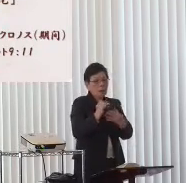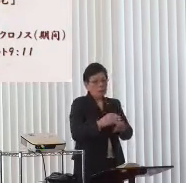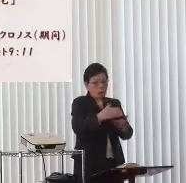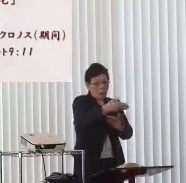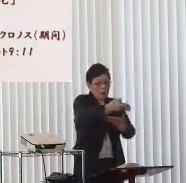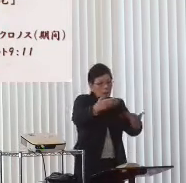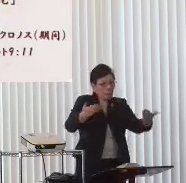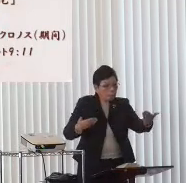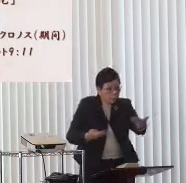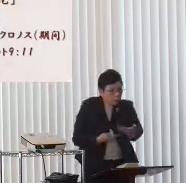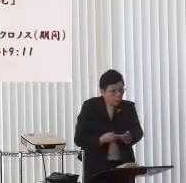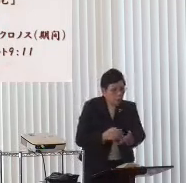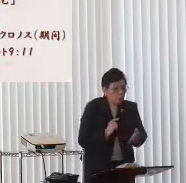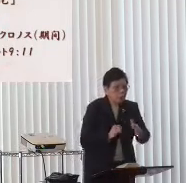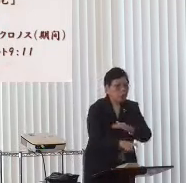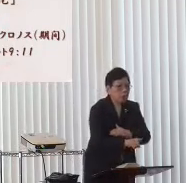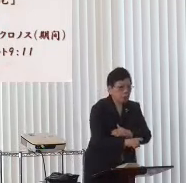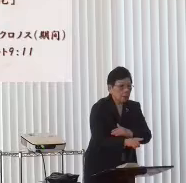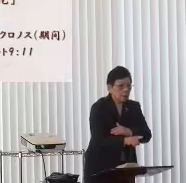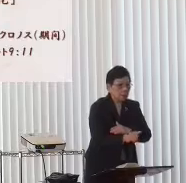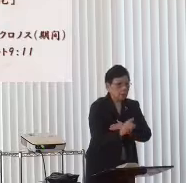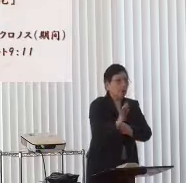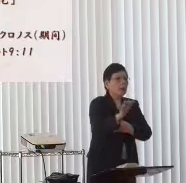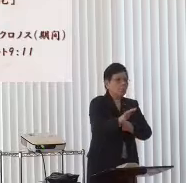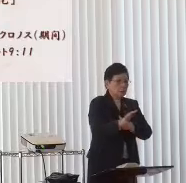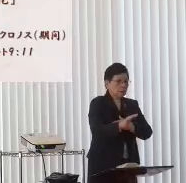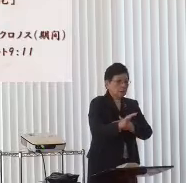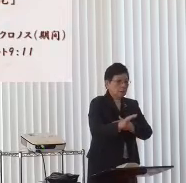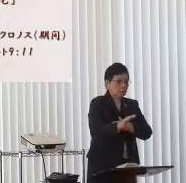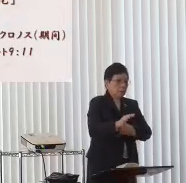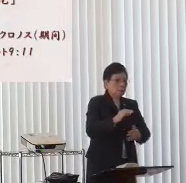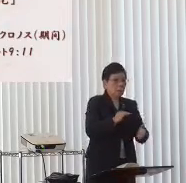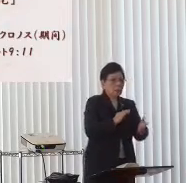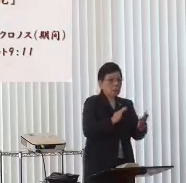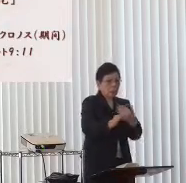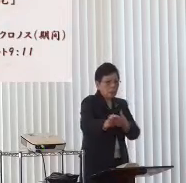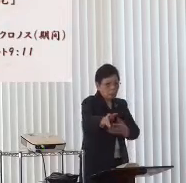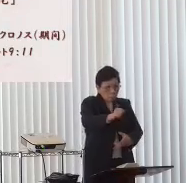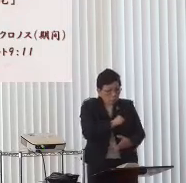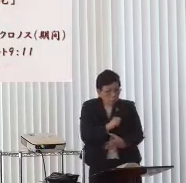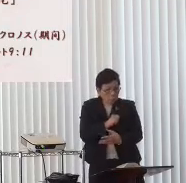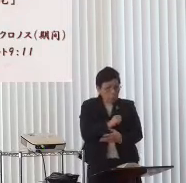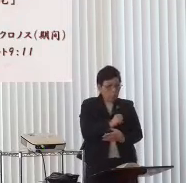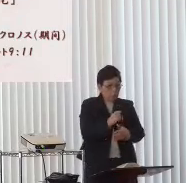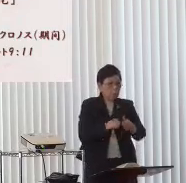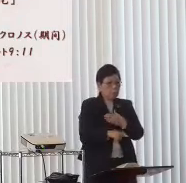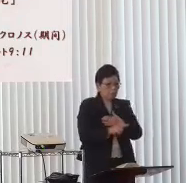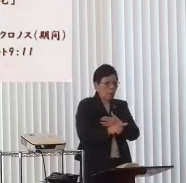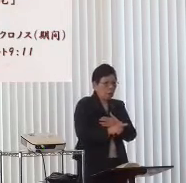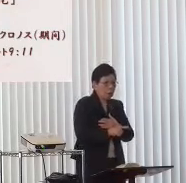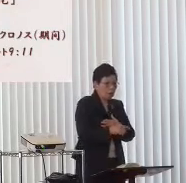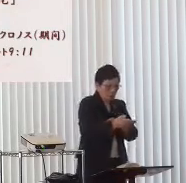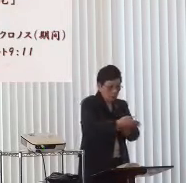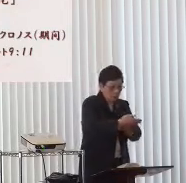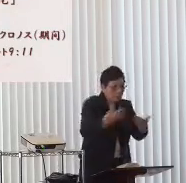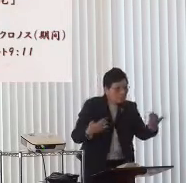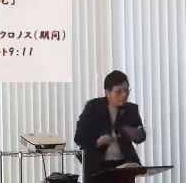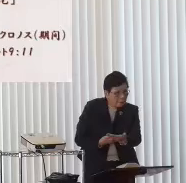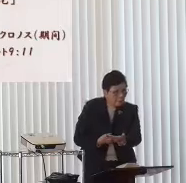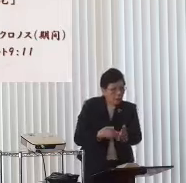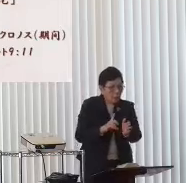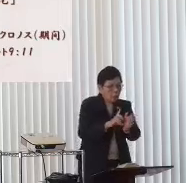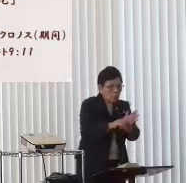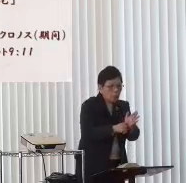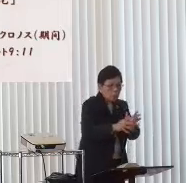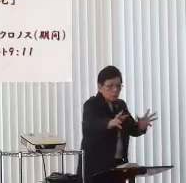というふうに訳されるところもあるんですけれども、買い戻す、つまり私たちの手から時が奪われてし